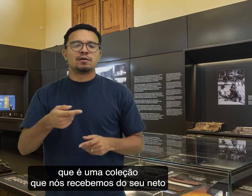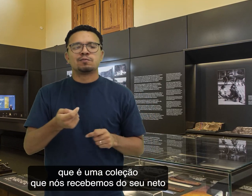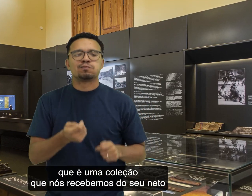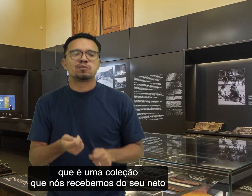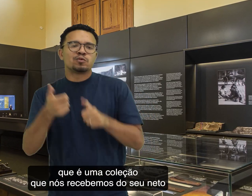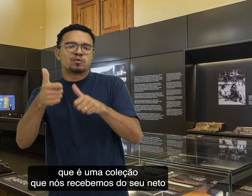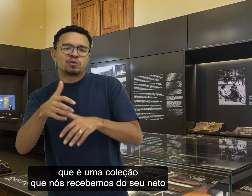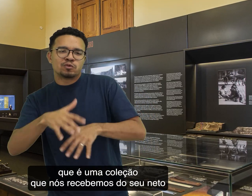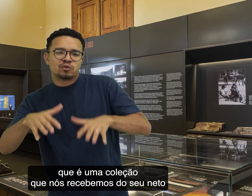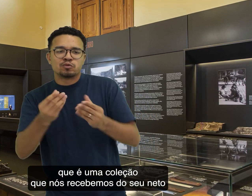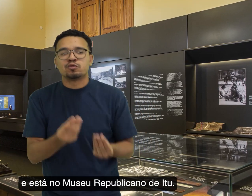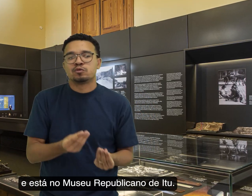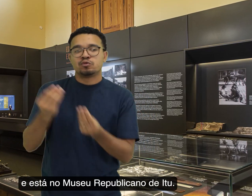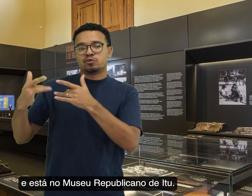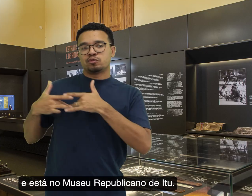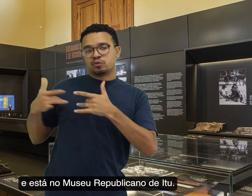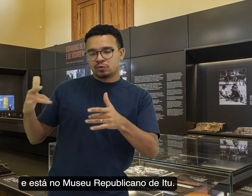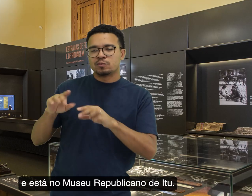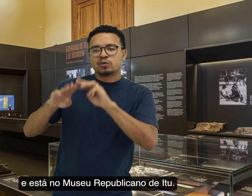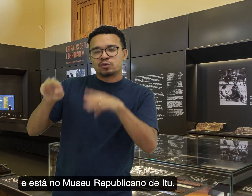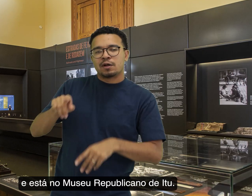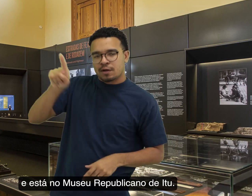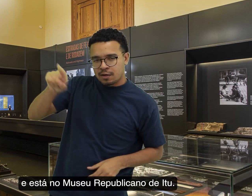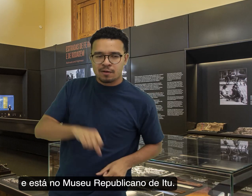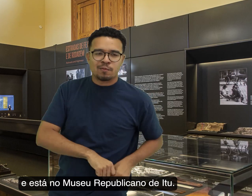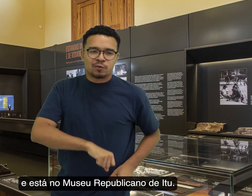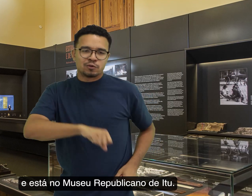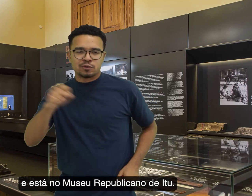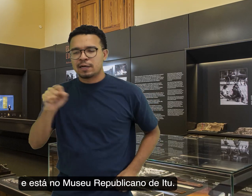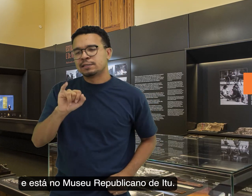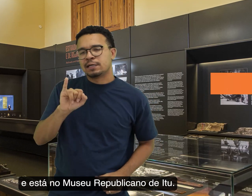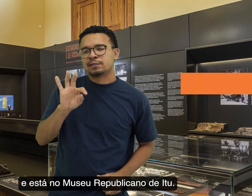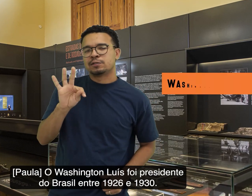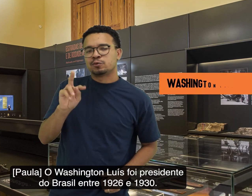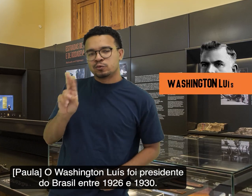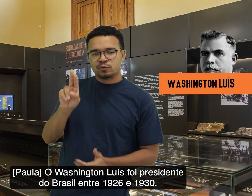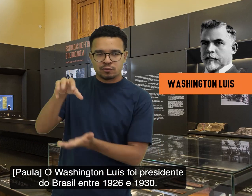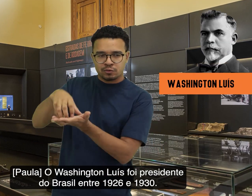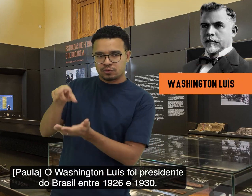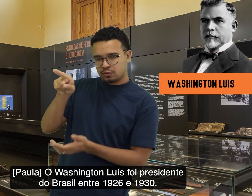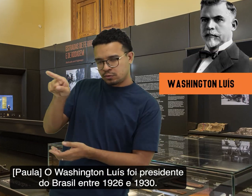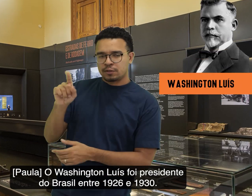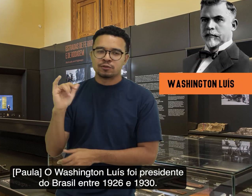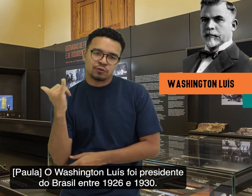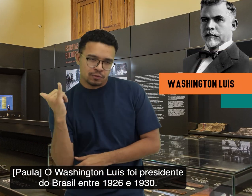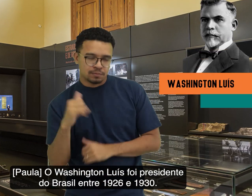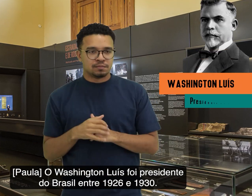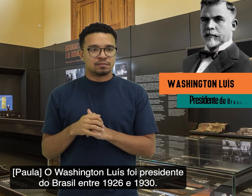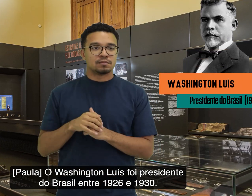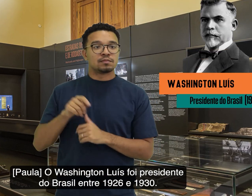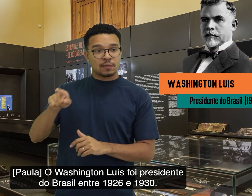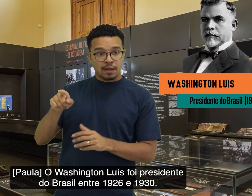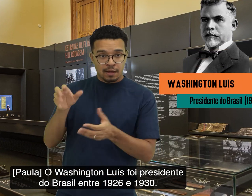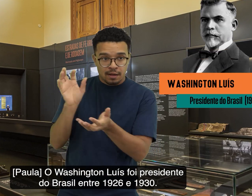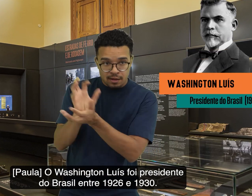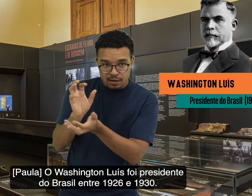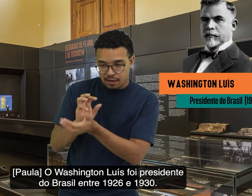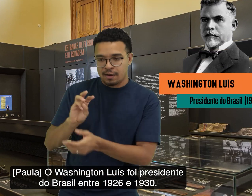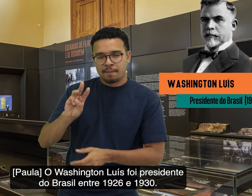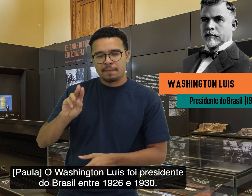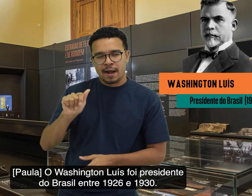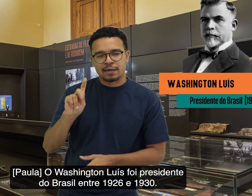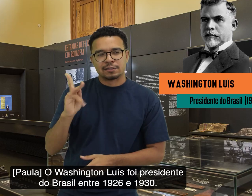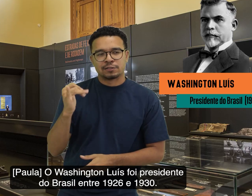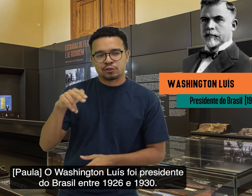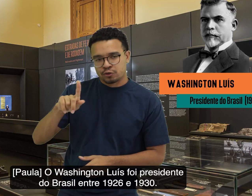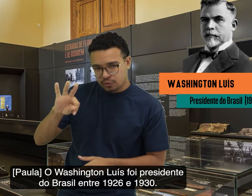nós recebemos do seu neto e está no Museu Republicano de Itu. Washington Luiz foi presidente do Brasil